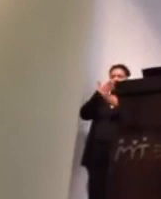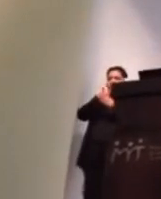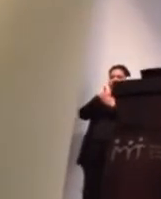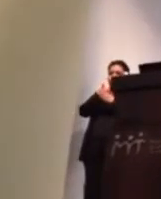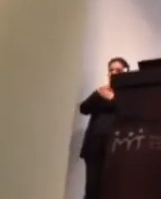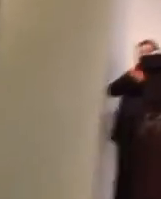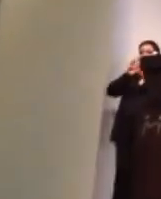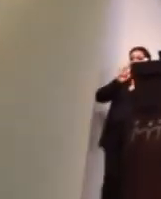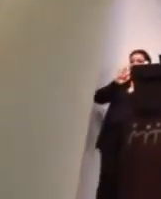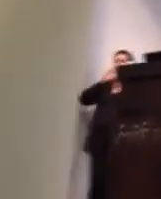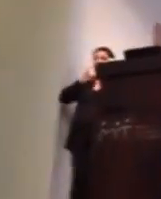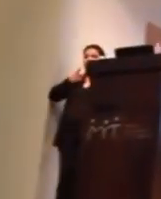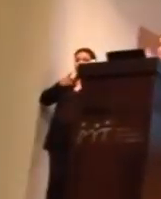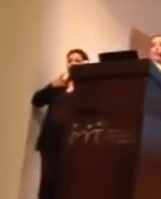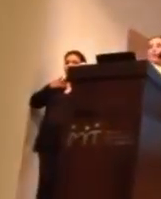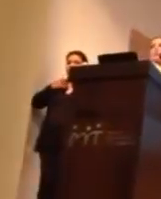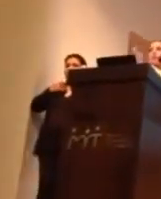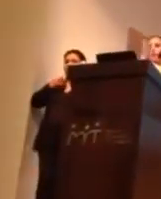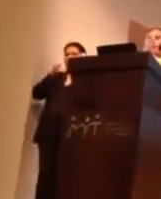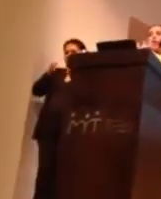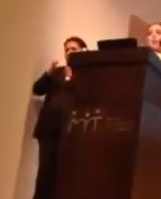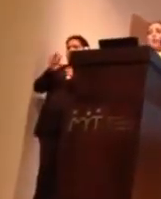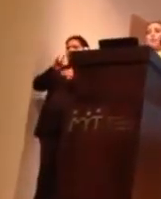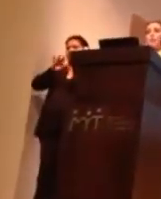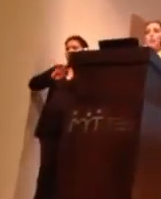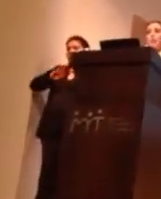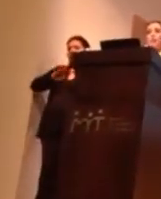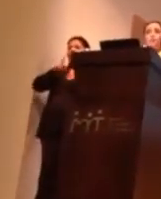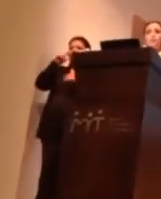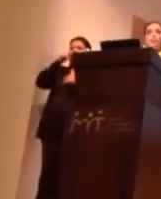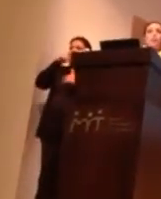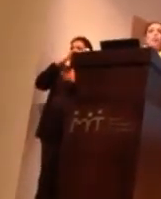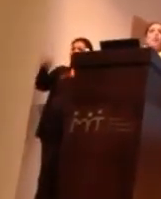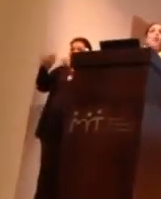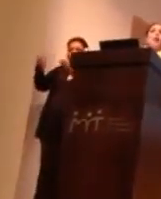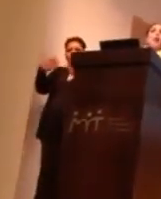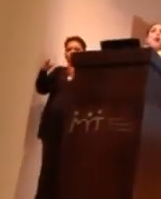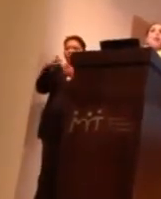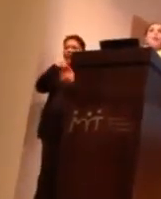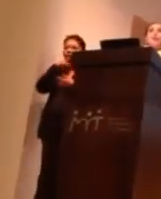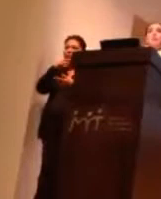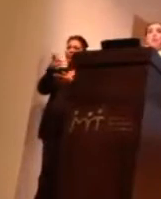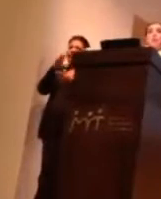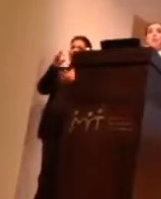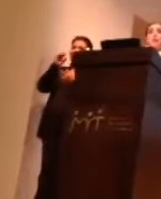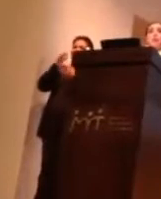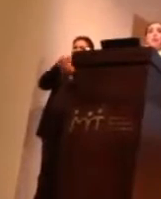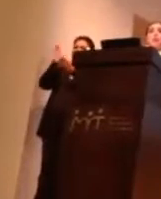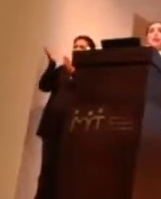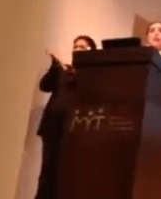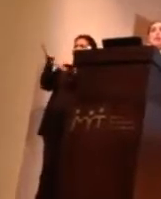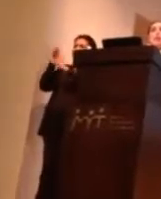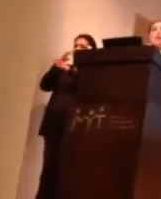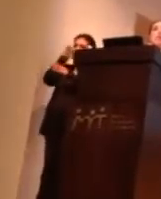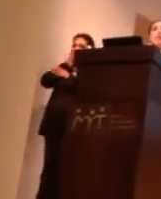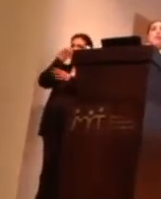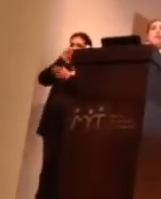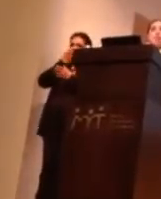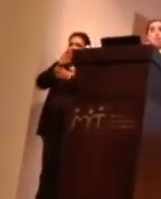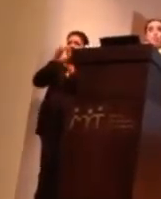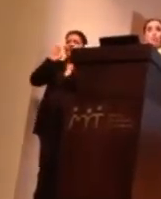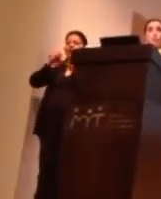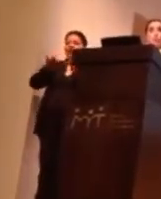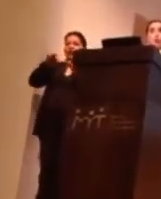delta. Y es cuando levantamos a nuestros niños para ir a las escuelas. Además, los periodos de la escuela ya son mucho